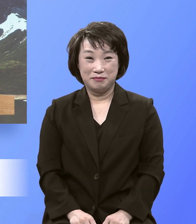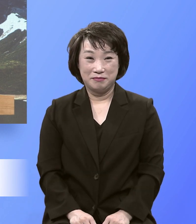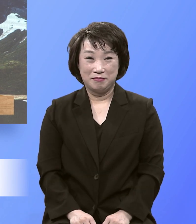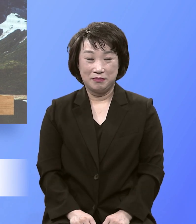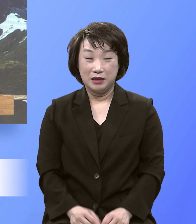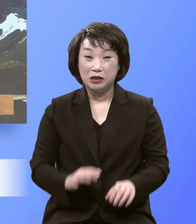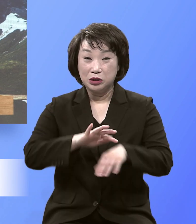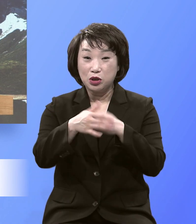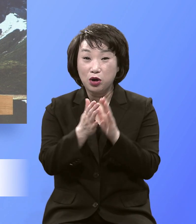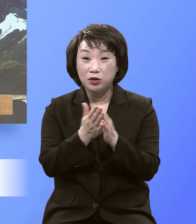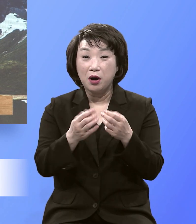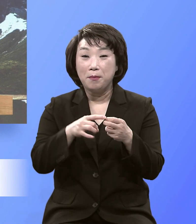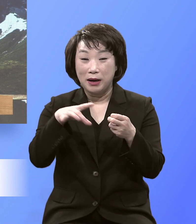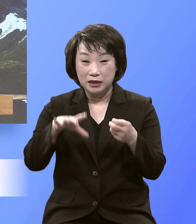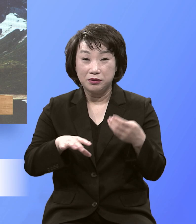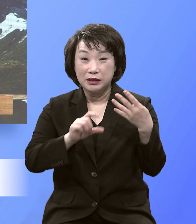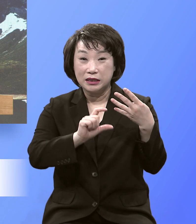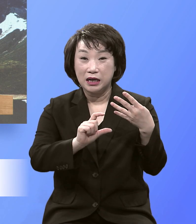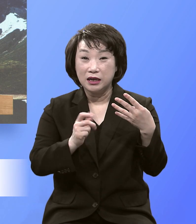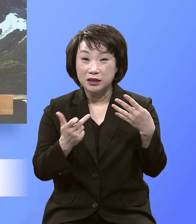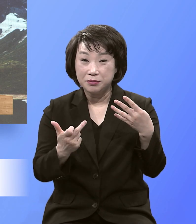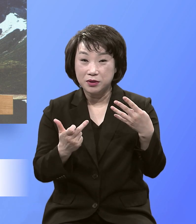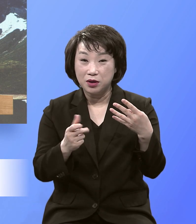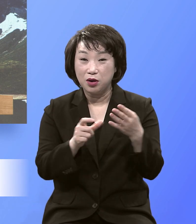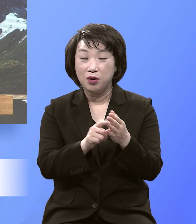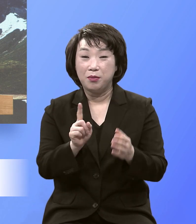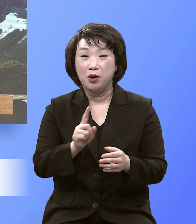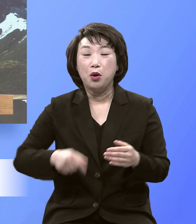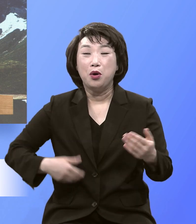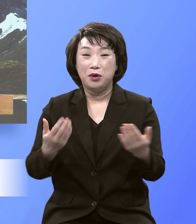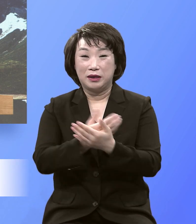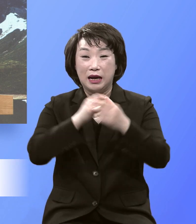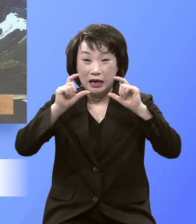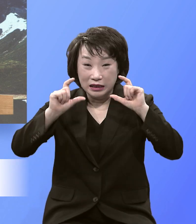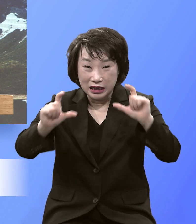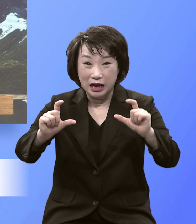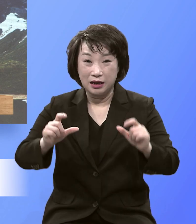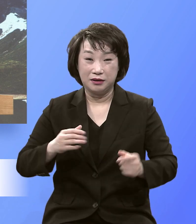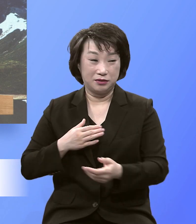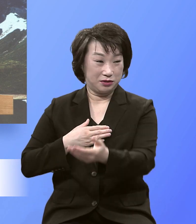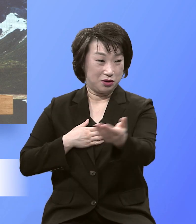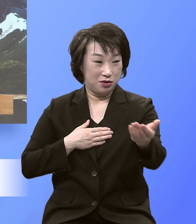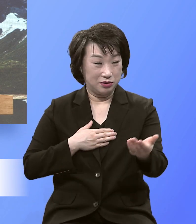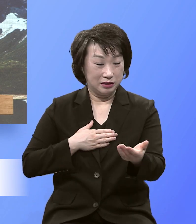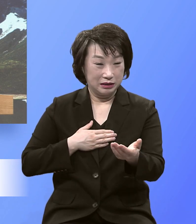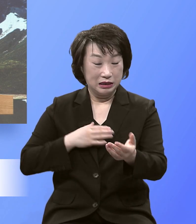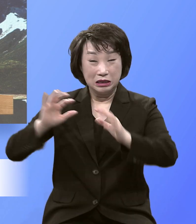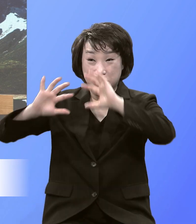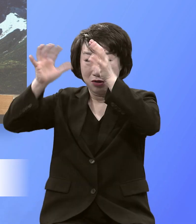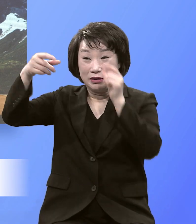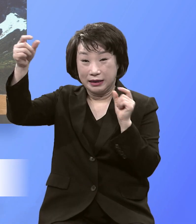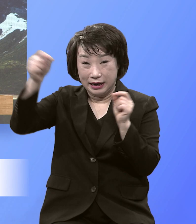예, 마태복음 4장 17절에 회개하라,